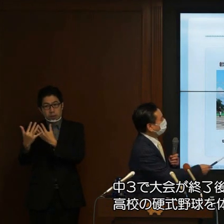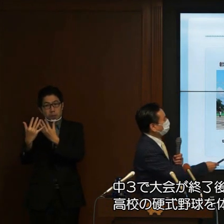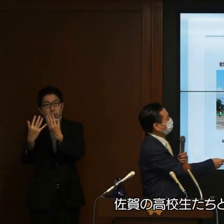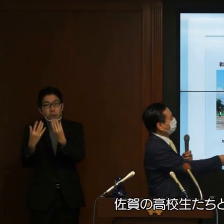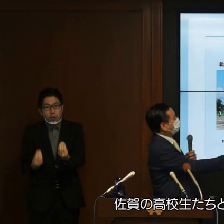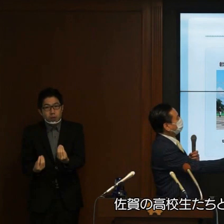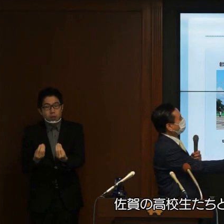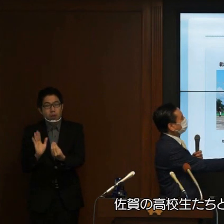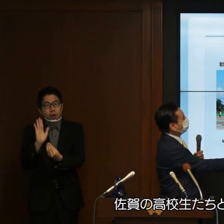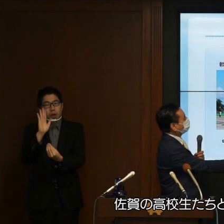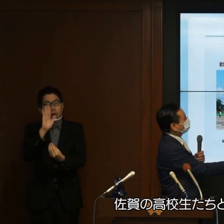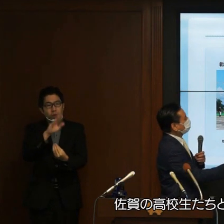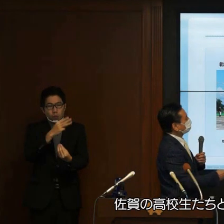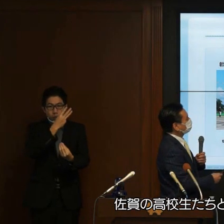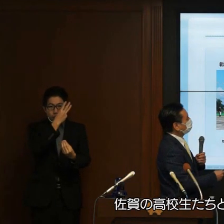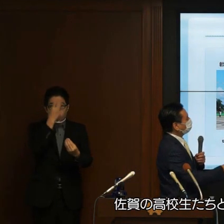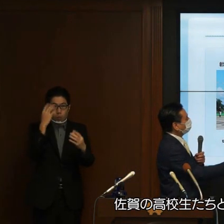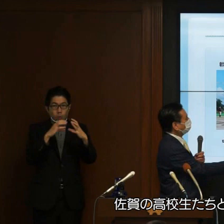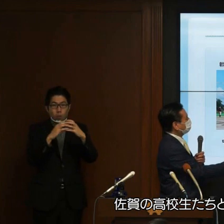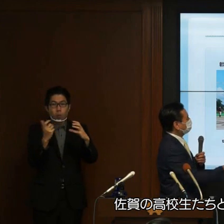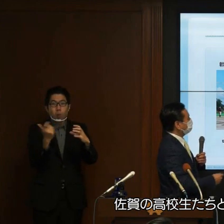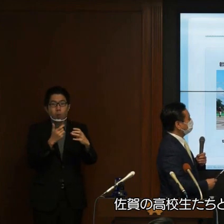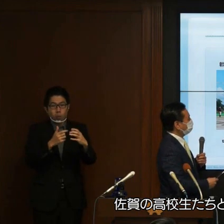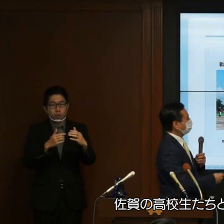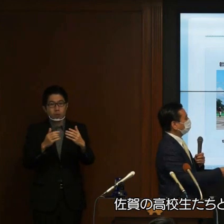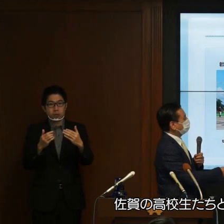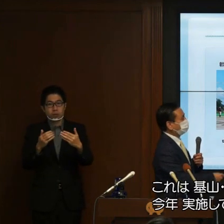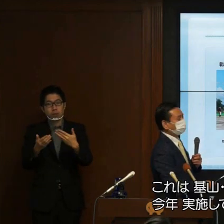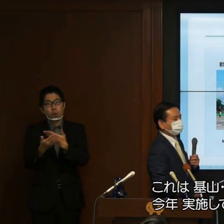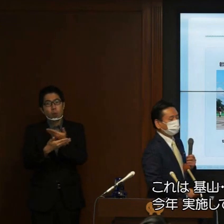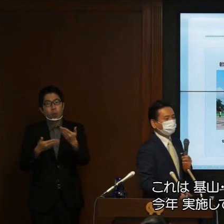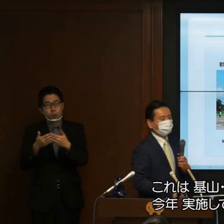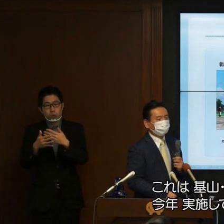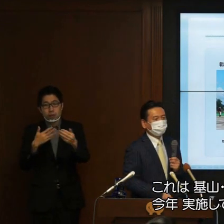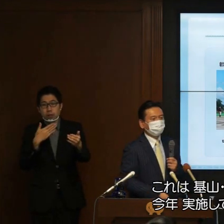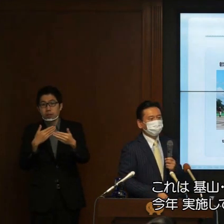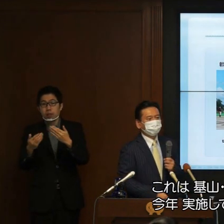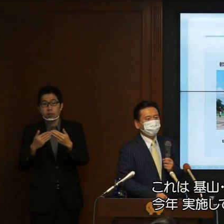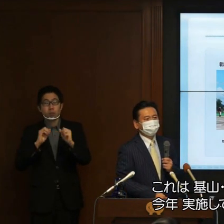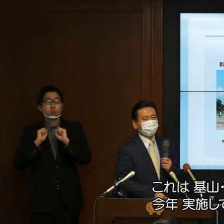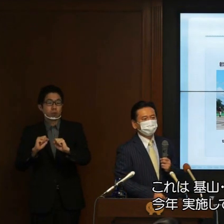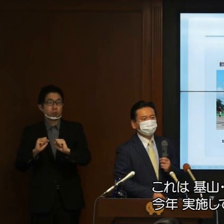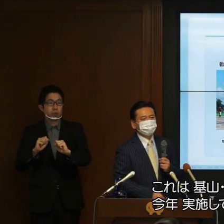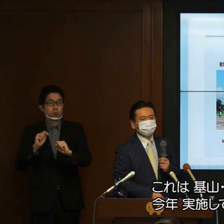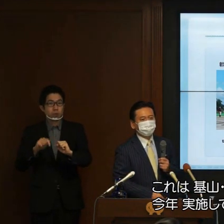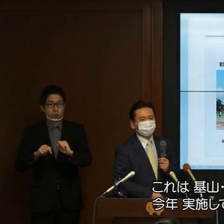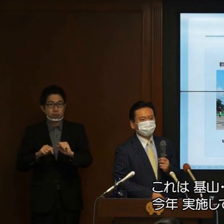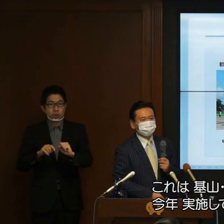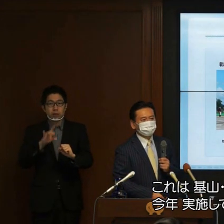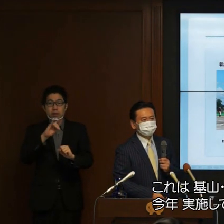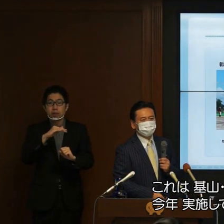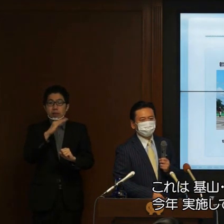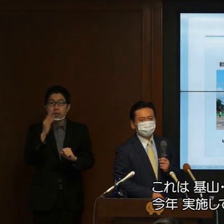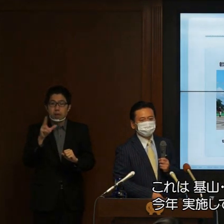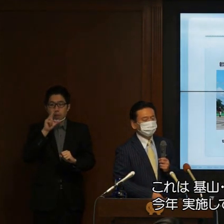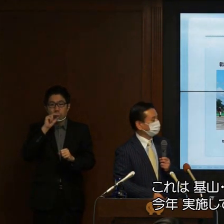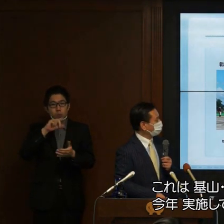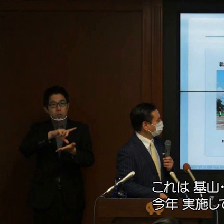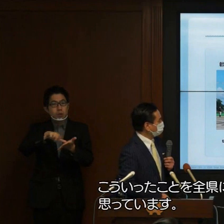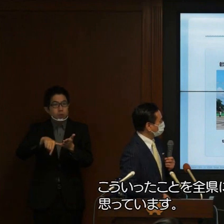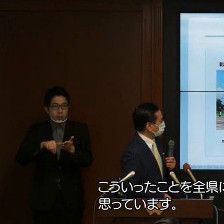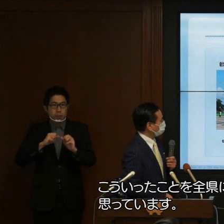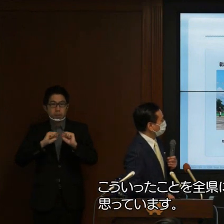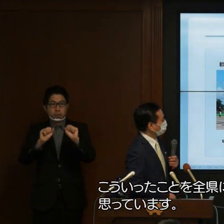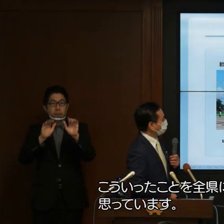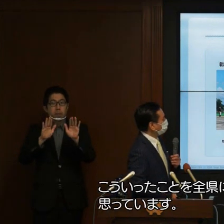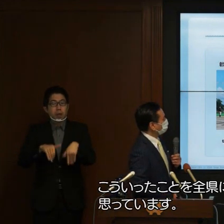するというのを、佐賀の高校生たちとの交流も実現して、これは秋山鳥栖地区で今年実施しております。こ